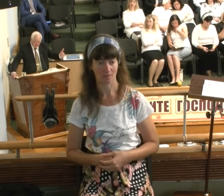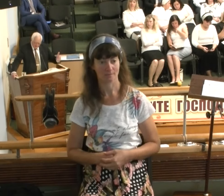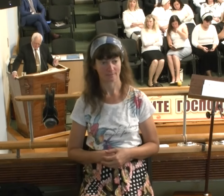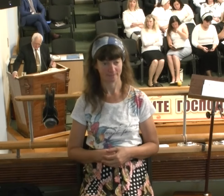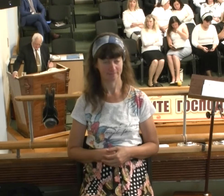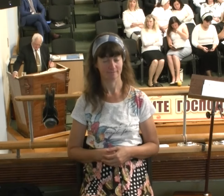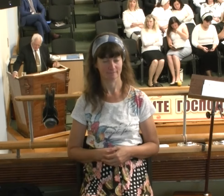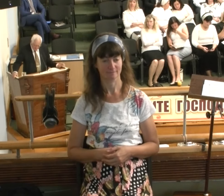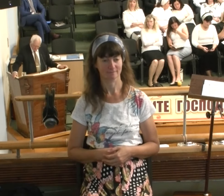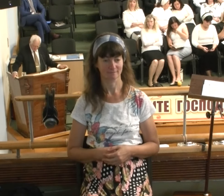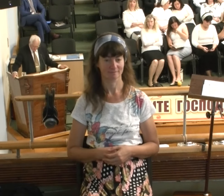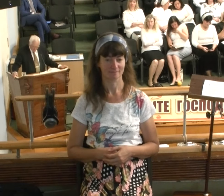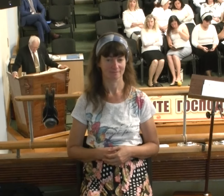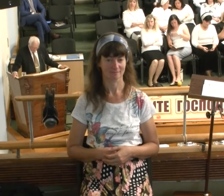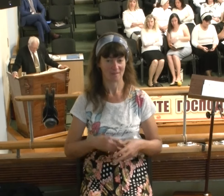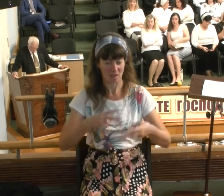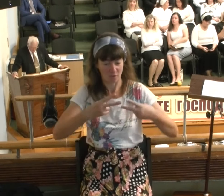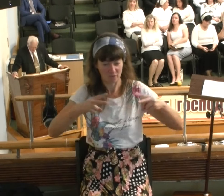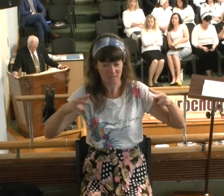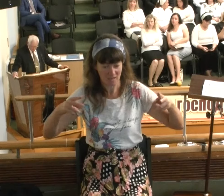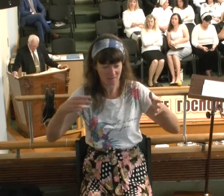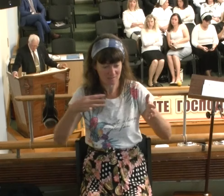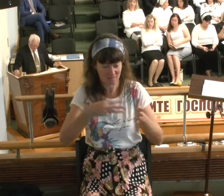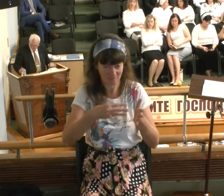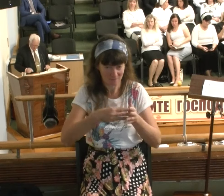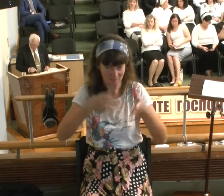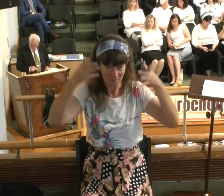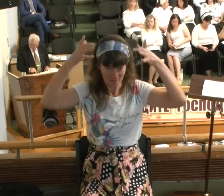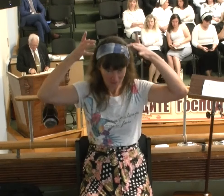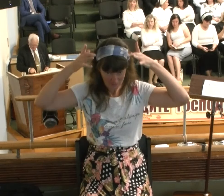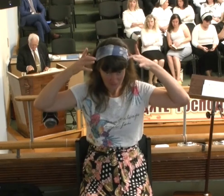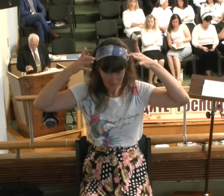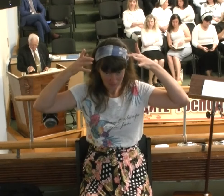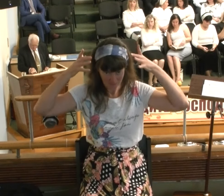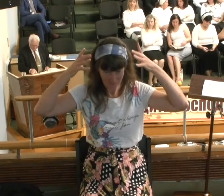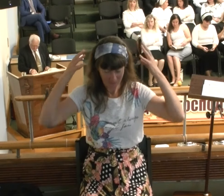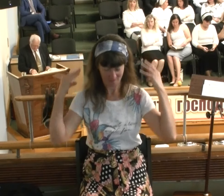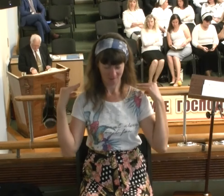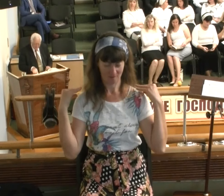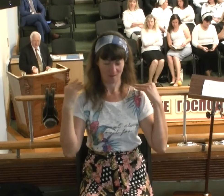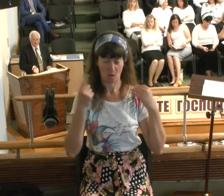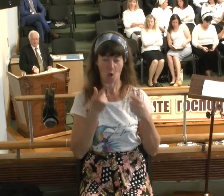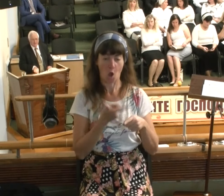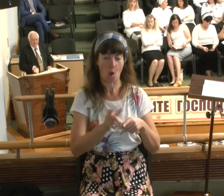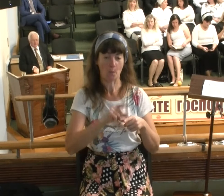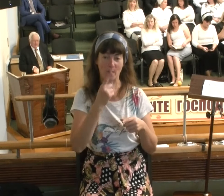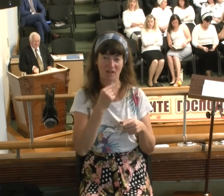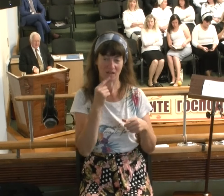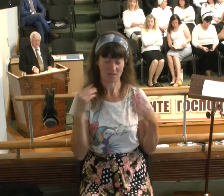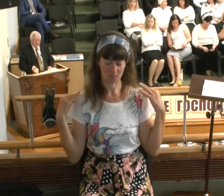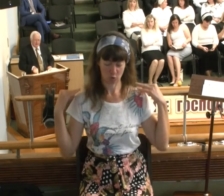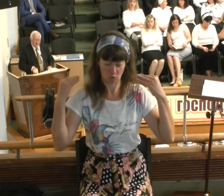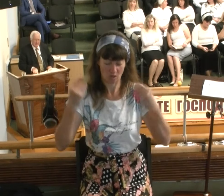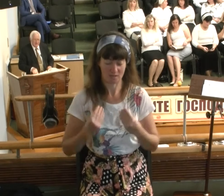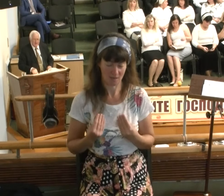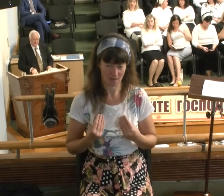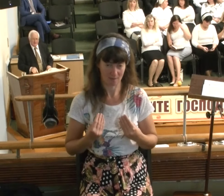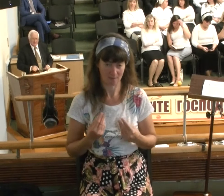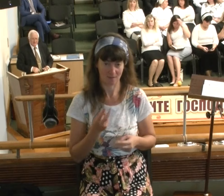Сплели венец и били его. 16 и 17, 18 стихи, это 19